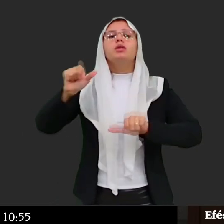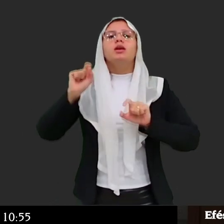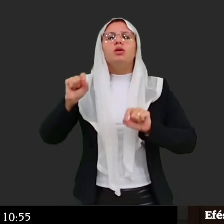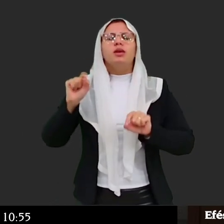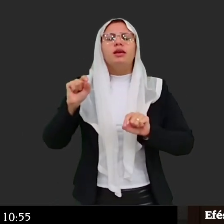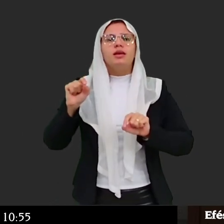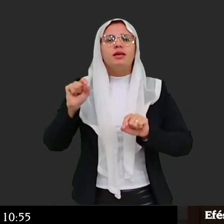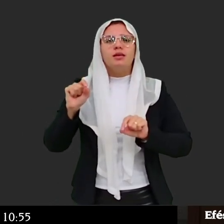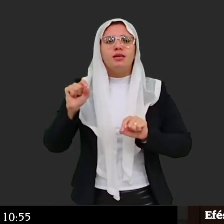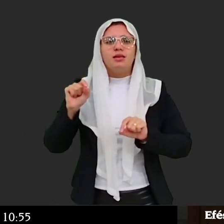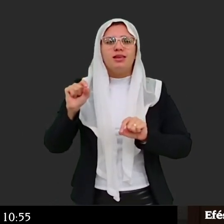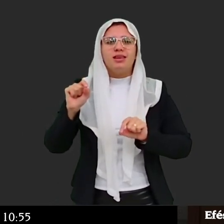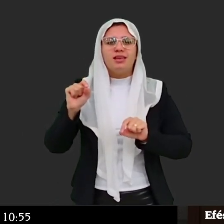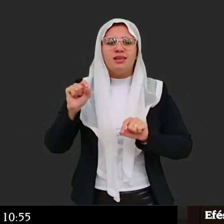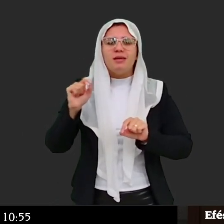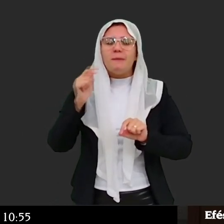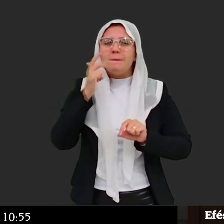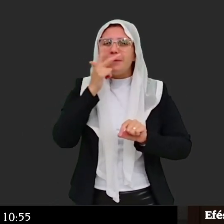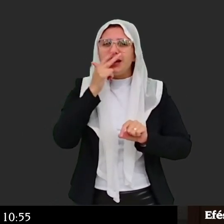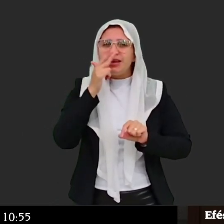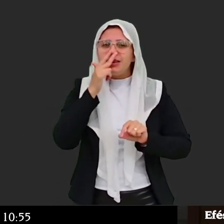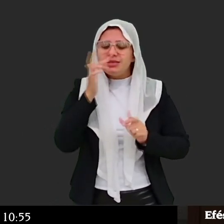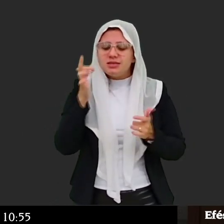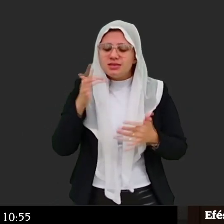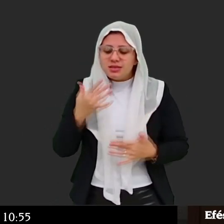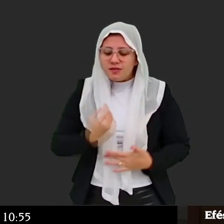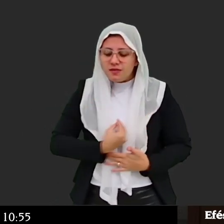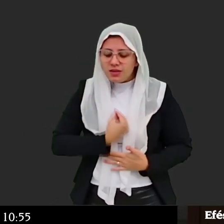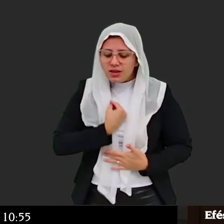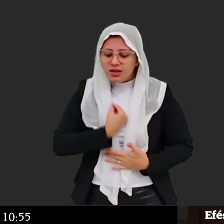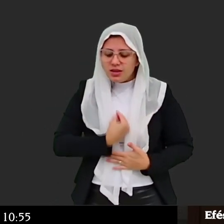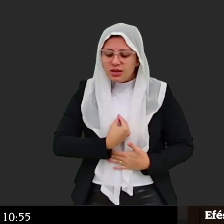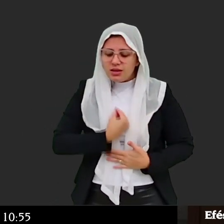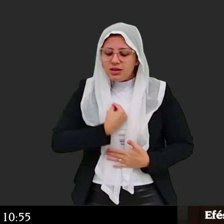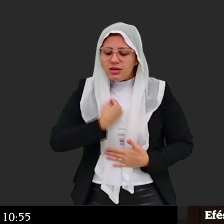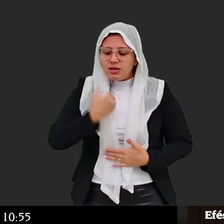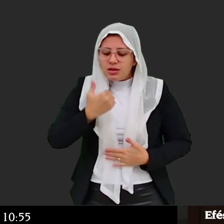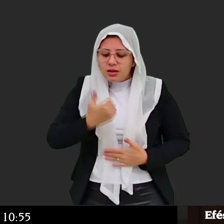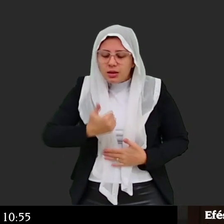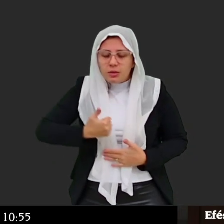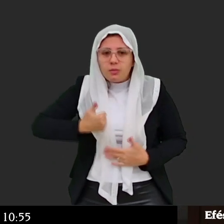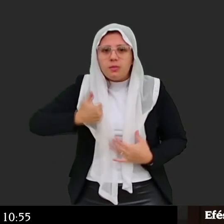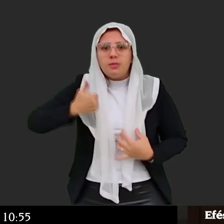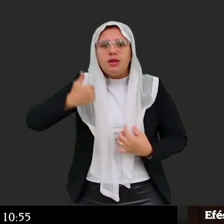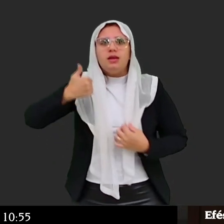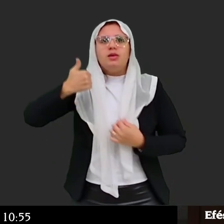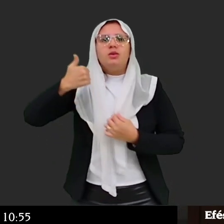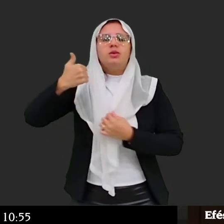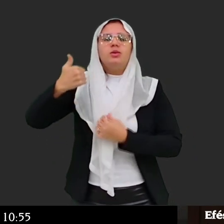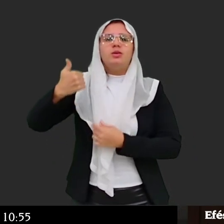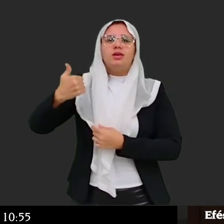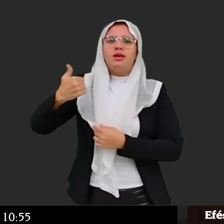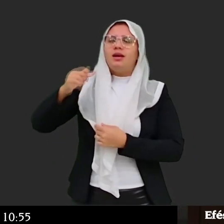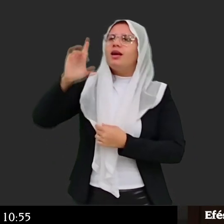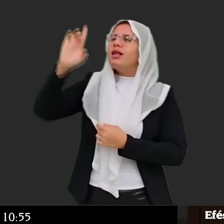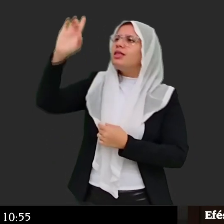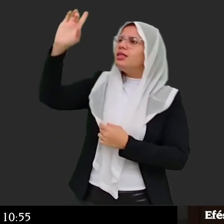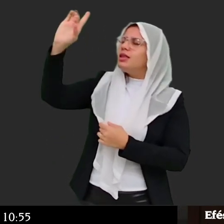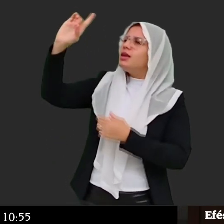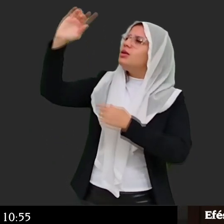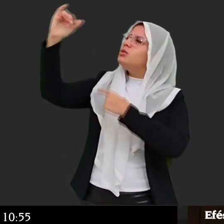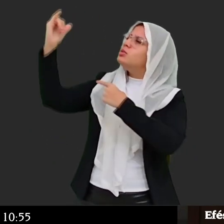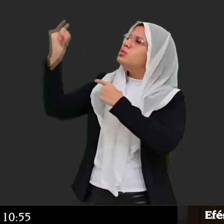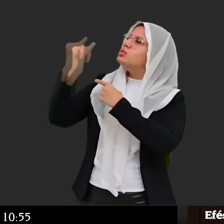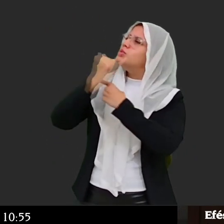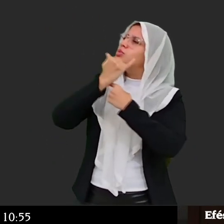espírito. Renovar é melhorar a nossa condição, o nosso sentimento em Deus. É fazer